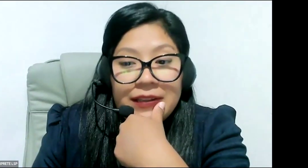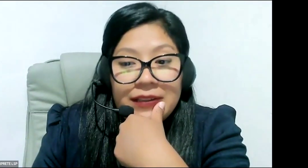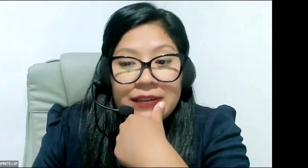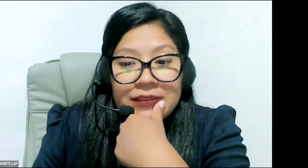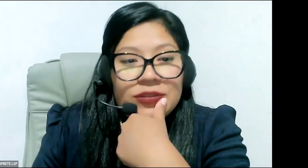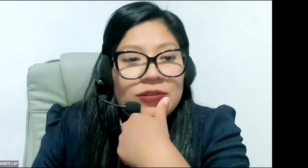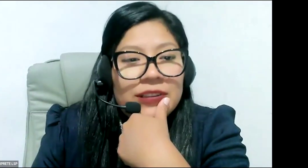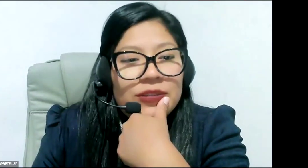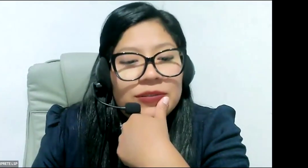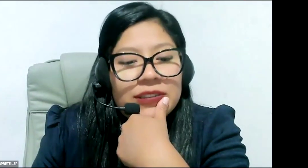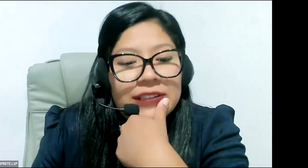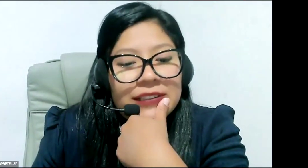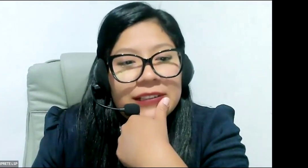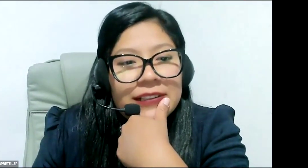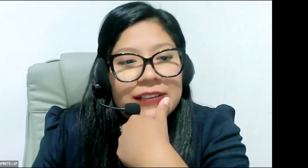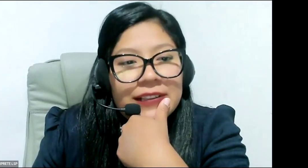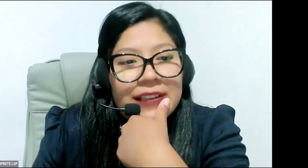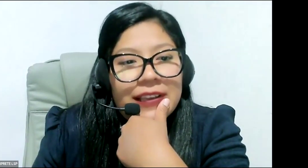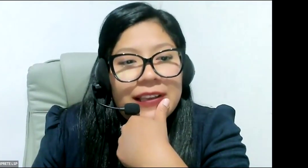Chimbote no